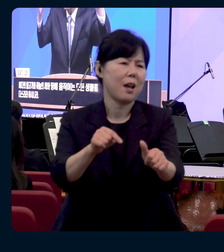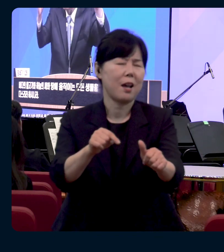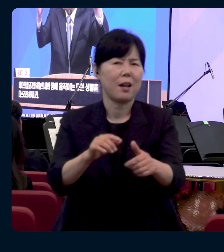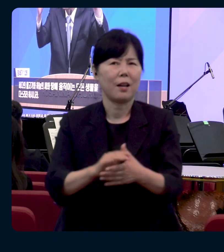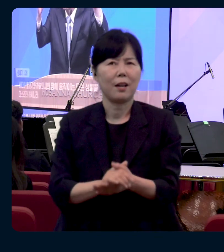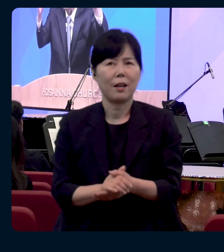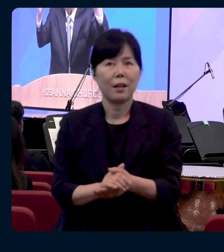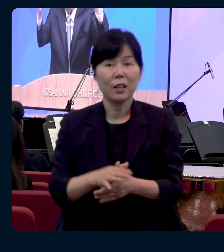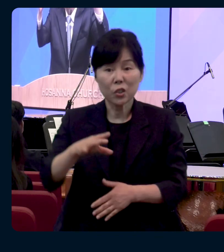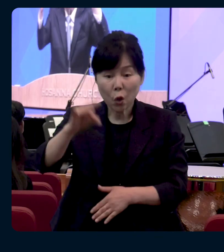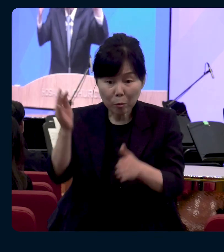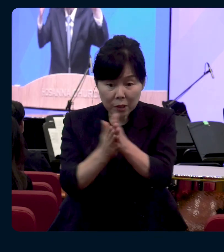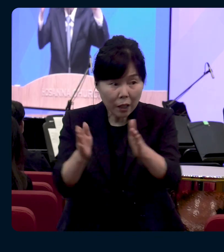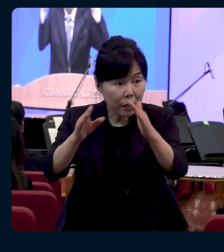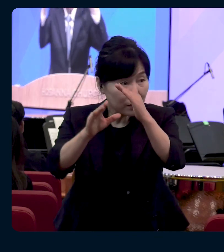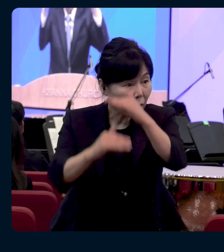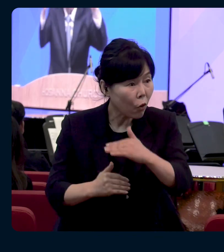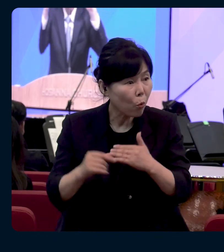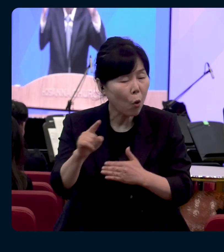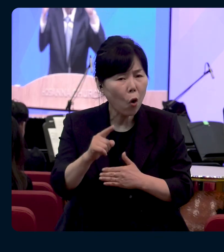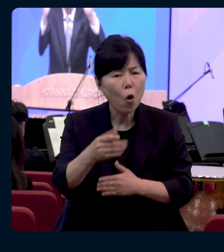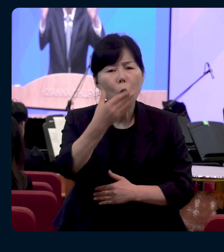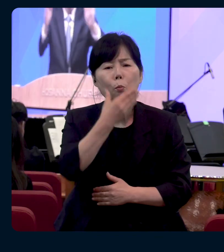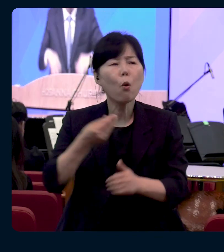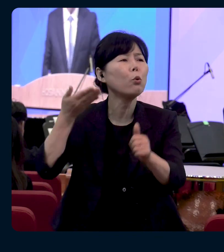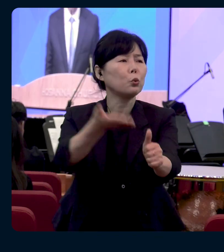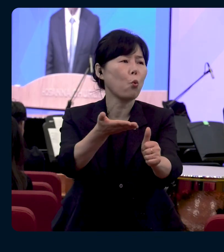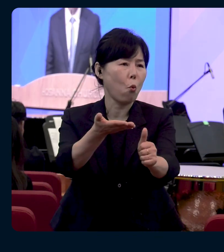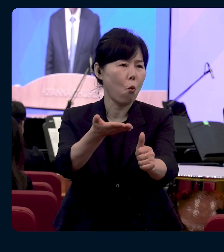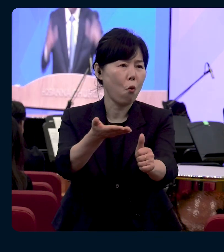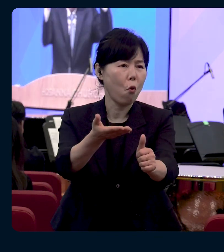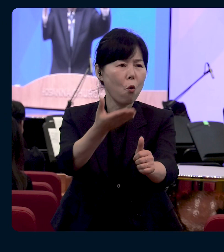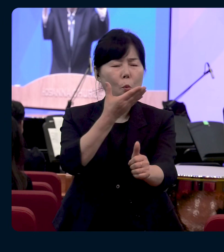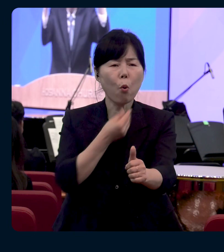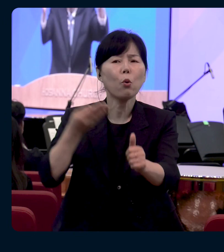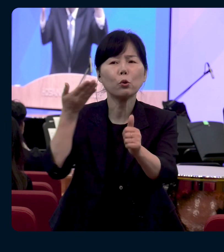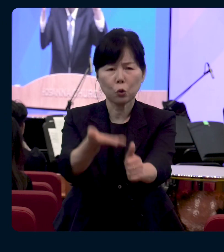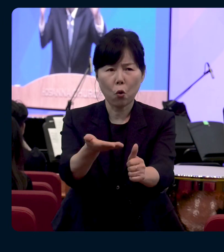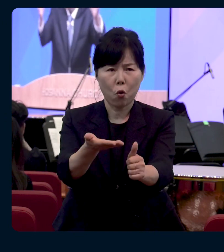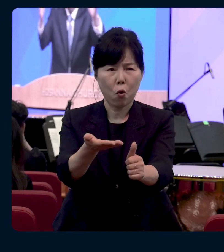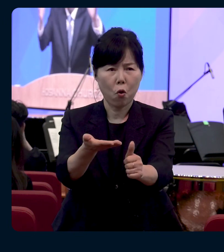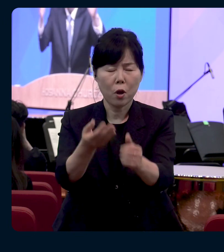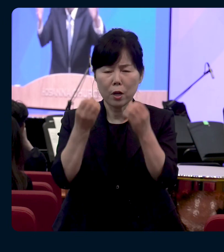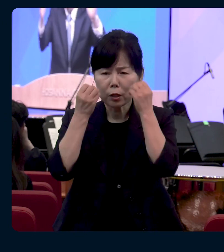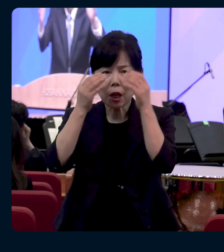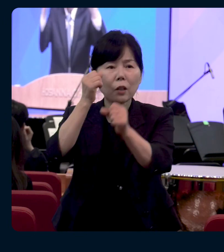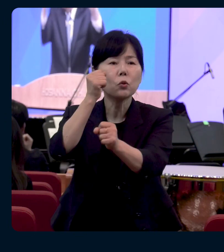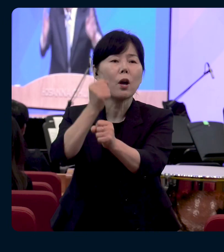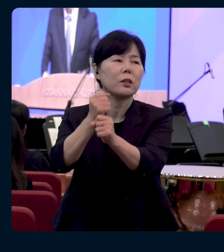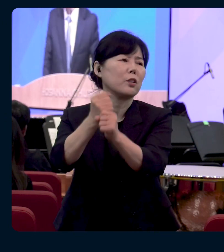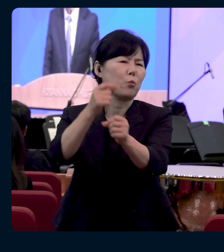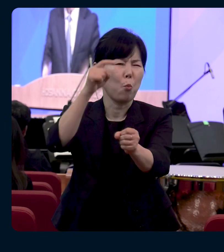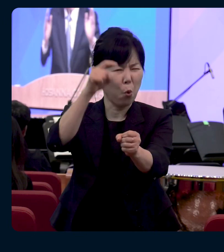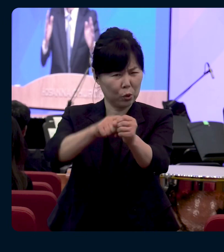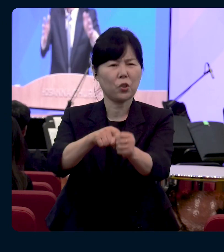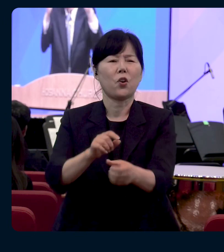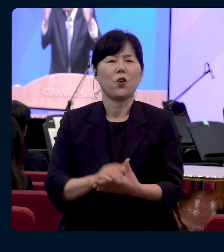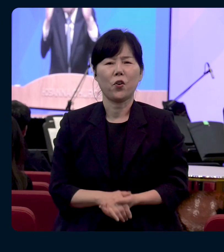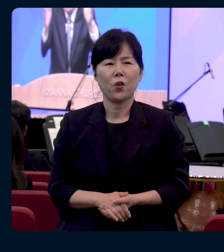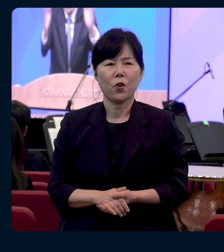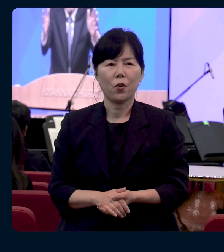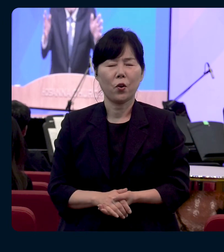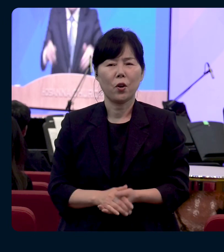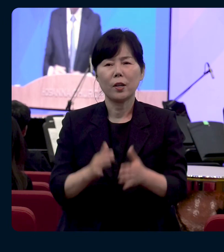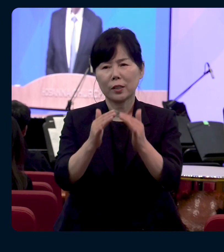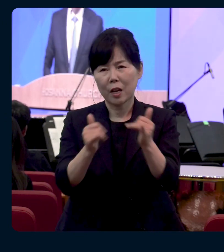뭐라고 말씀하고 있어요? 그들에게 복을 주시며, 그게 하나님의 우리를 창조하신, 우리를 지으신 목적이에요. 그들에게